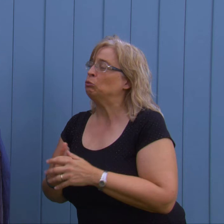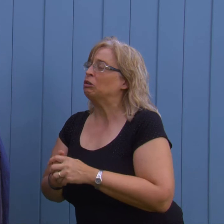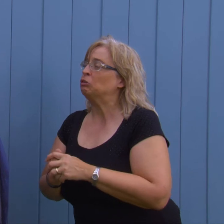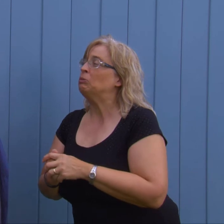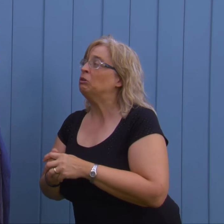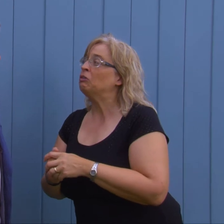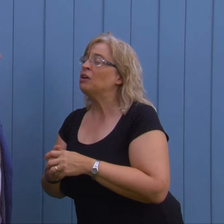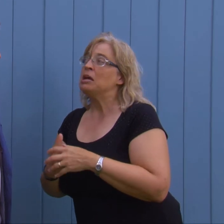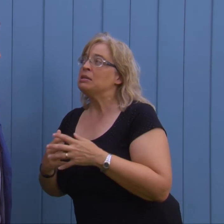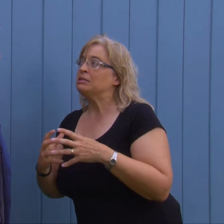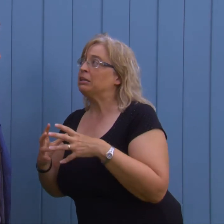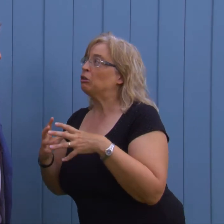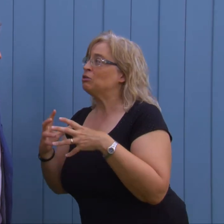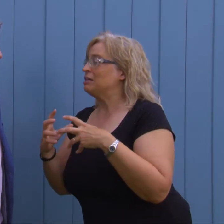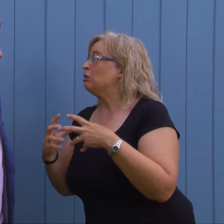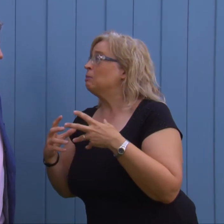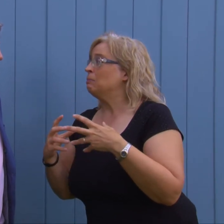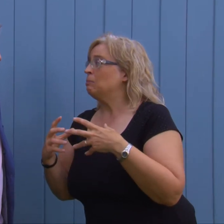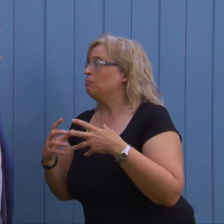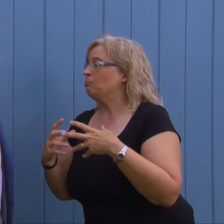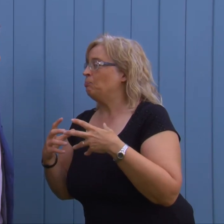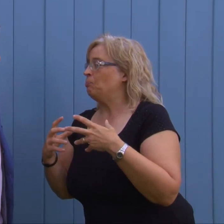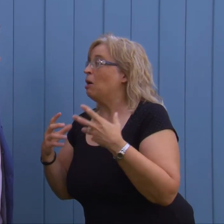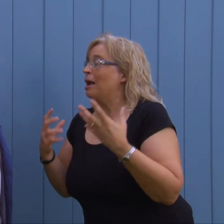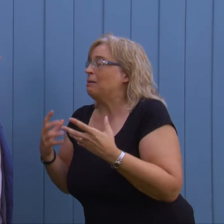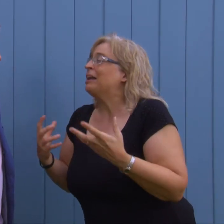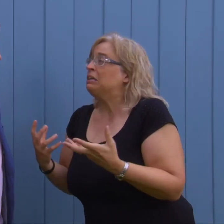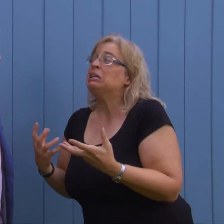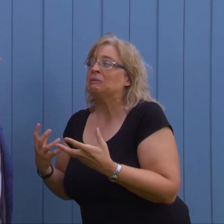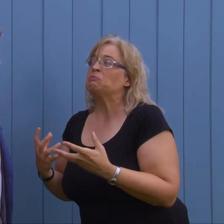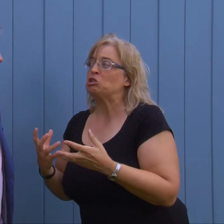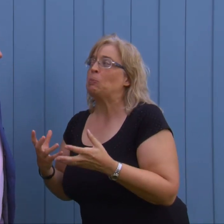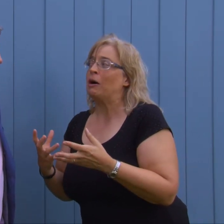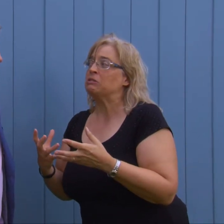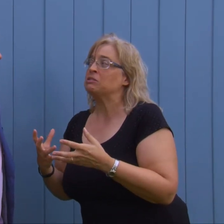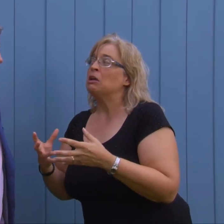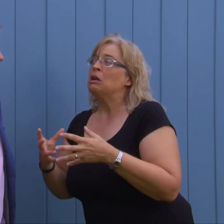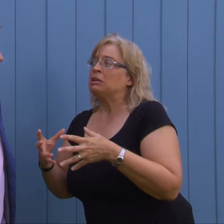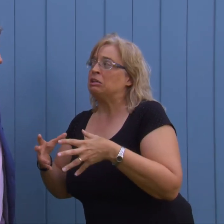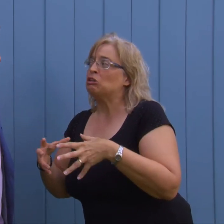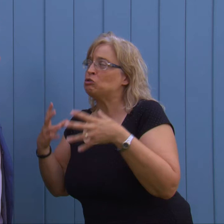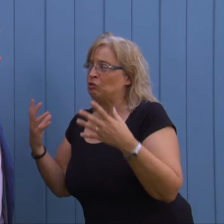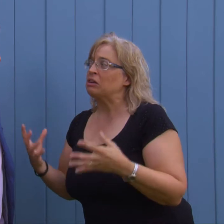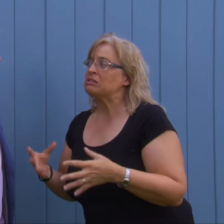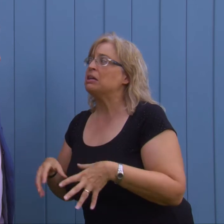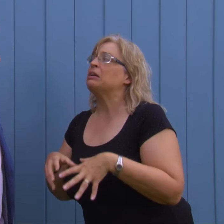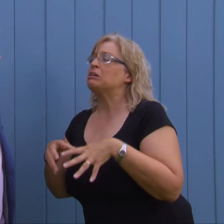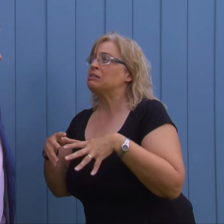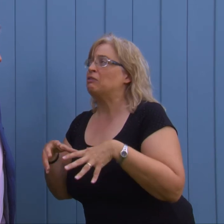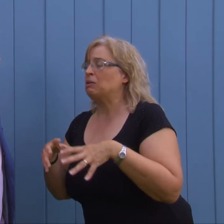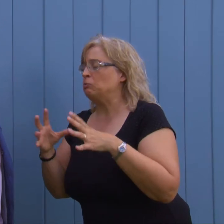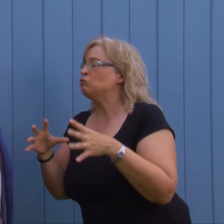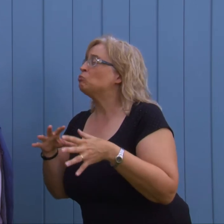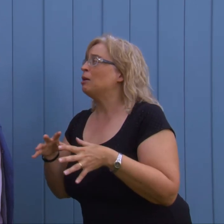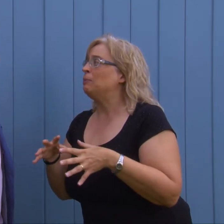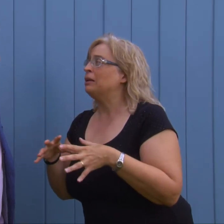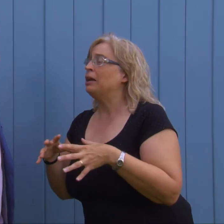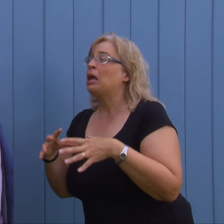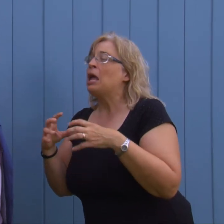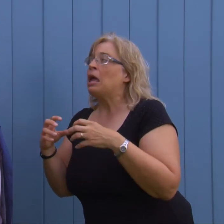en 2009, c'est que c'est comme acquis, je oui. pense, qu'il y a du français, que ça va être plus ou moins bilingue. Et